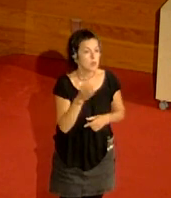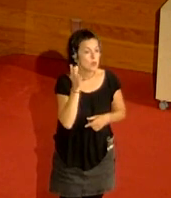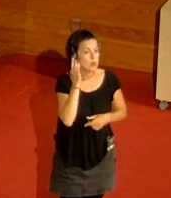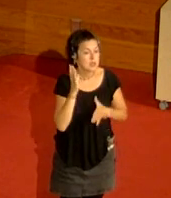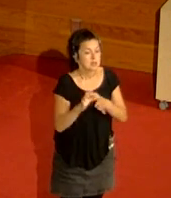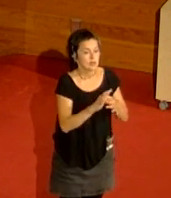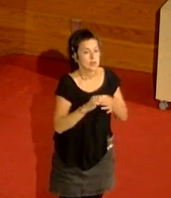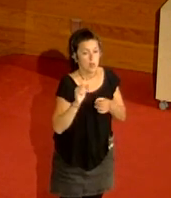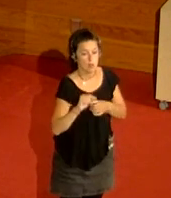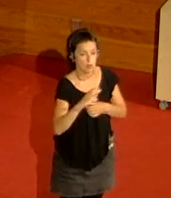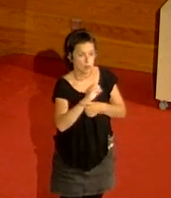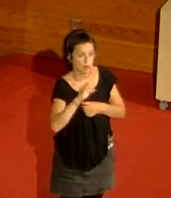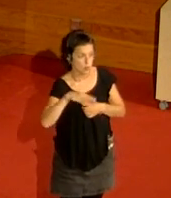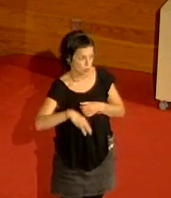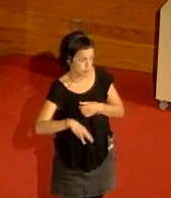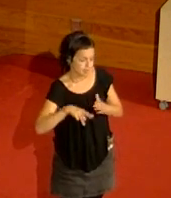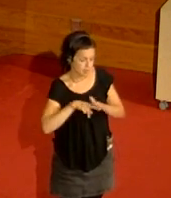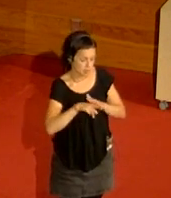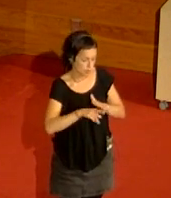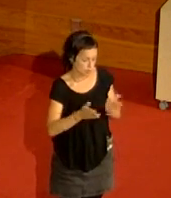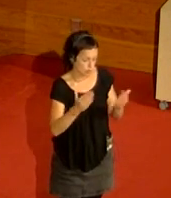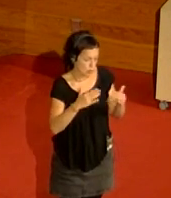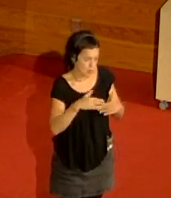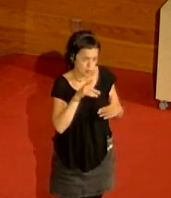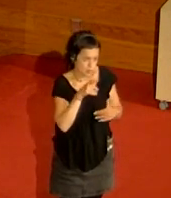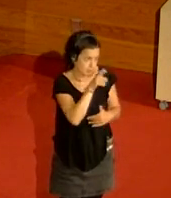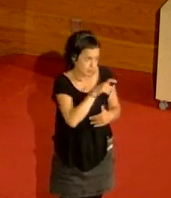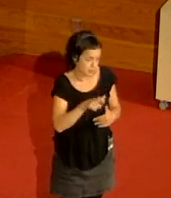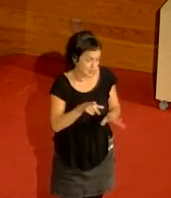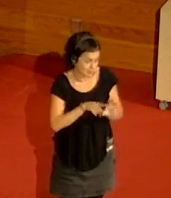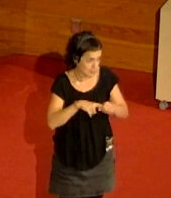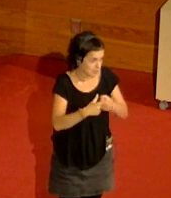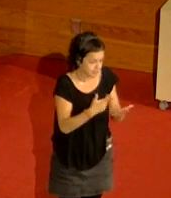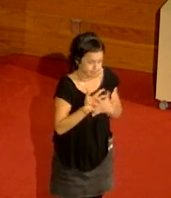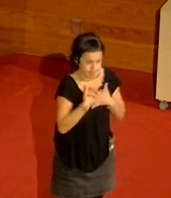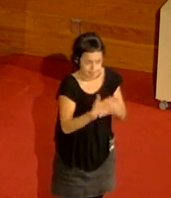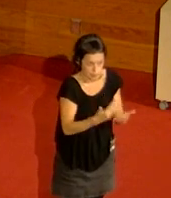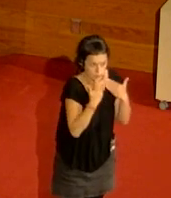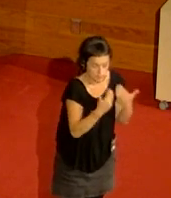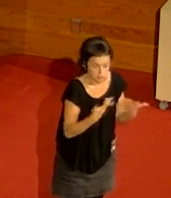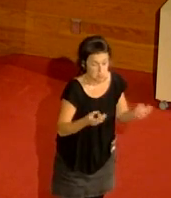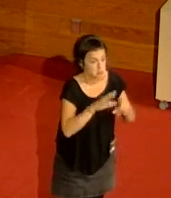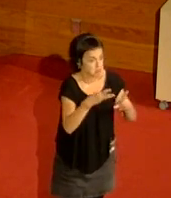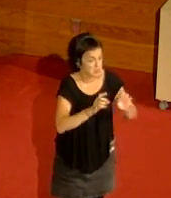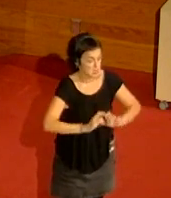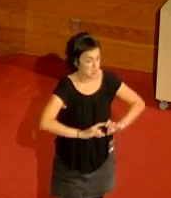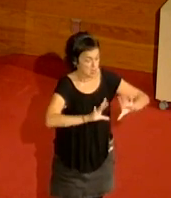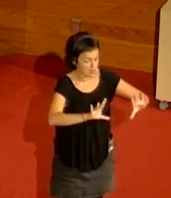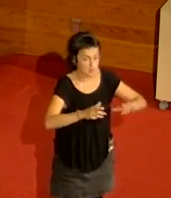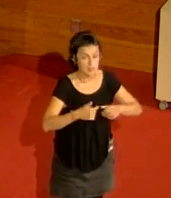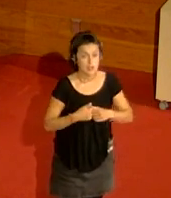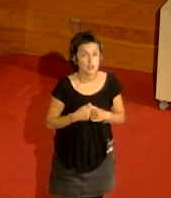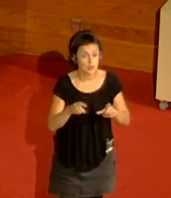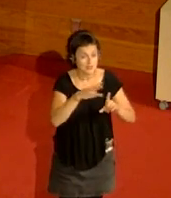para para seguir porque dependía del altruismo de de las mujeres que lo formaban El dominio quedó libre y cuando quedaban libres los dominios